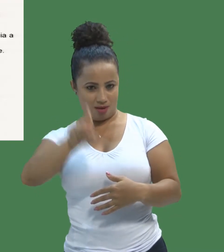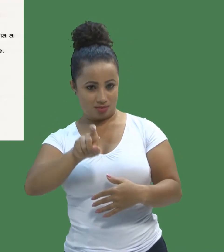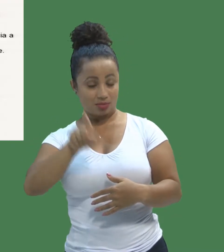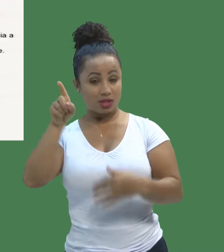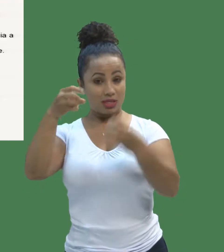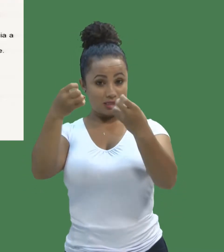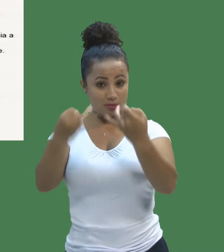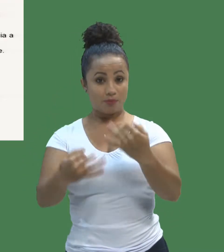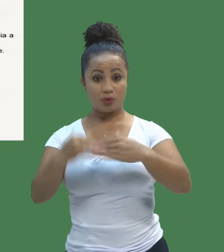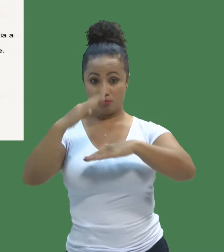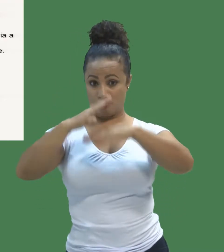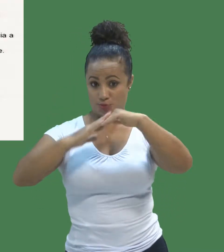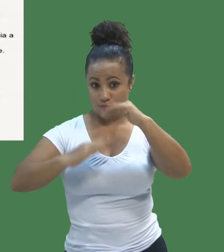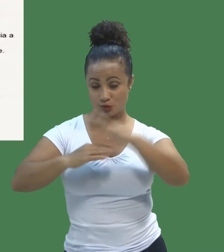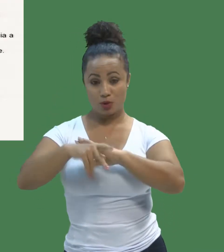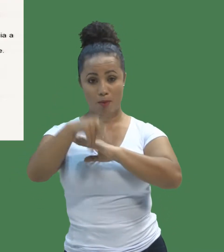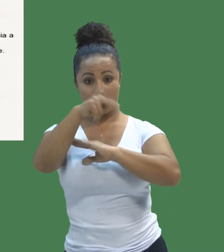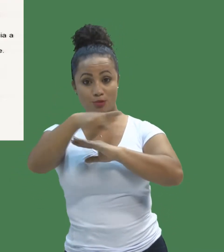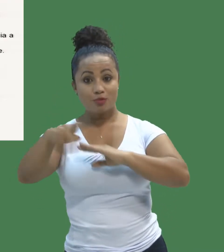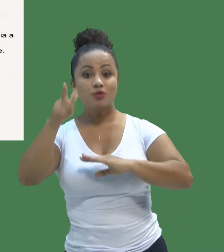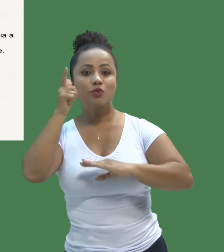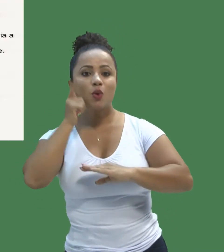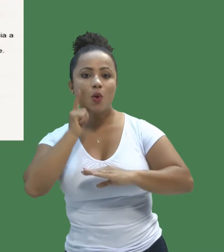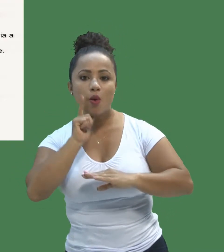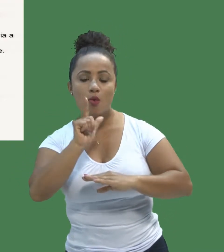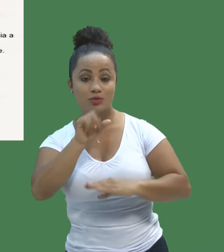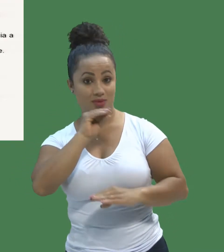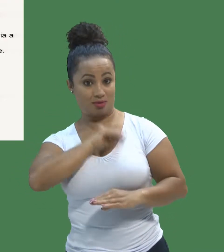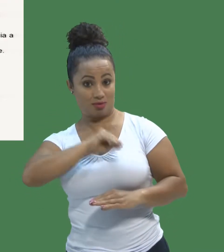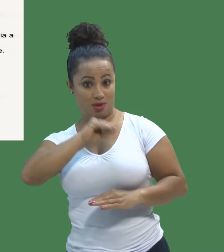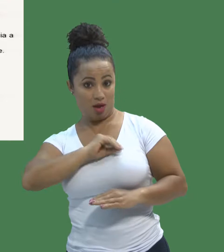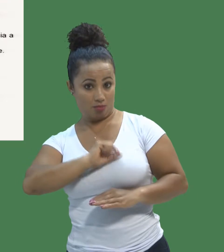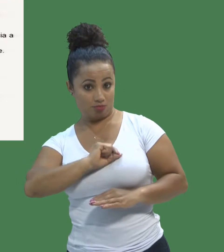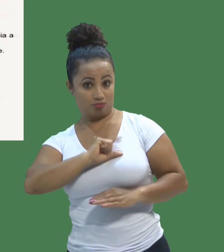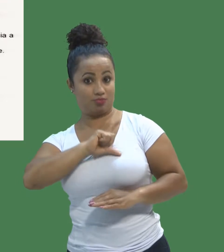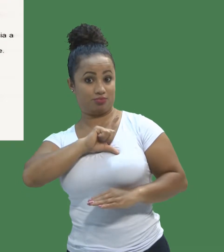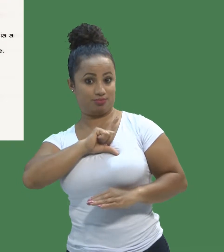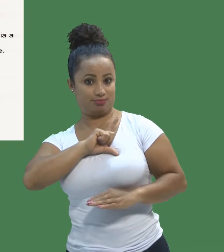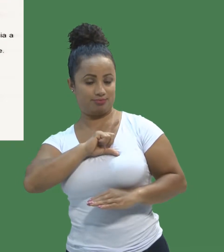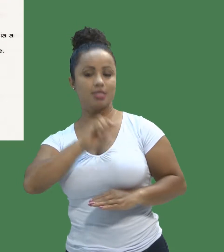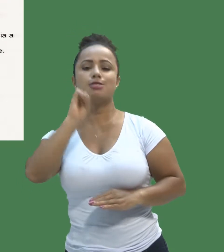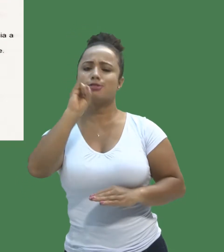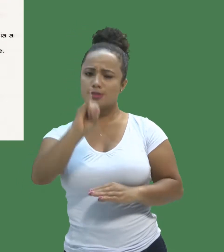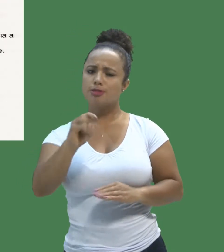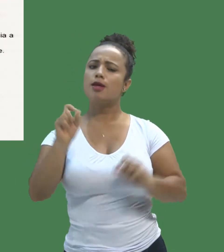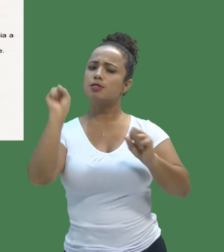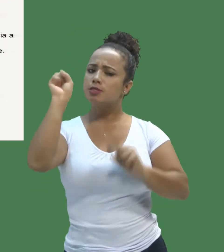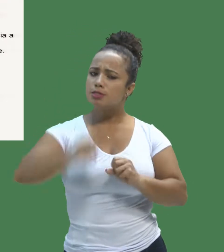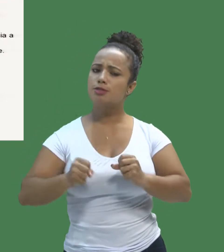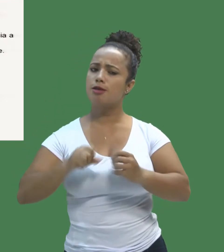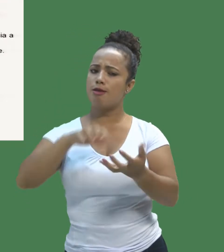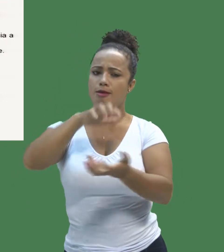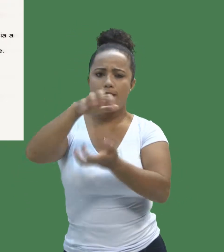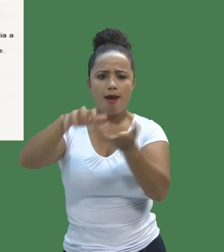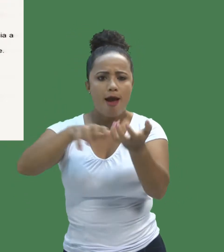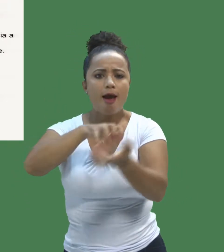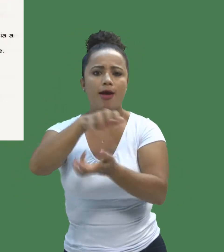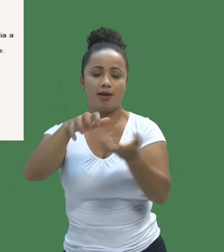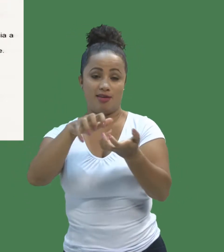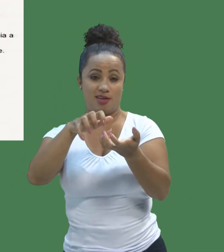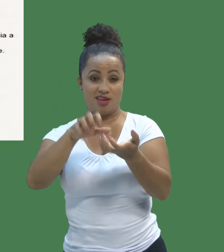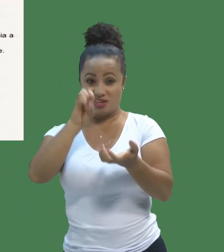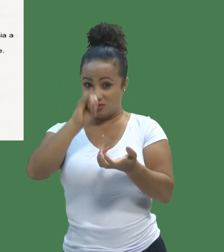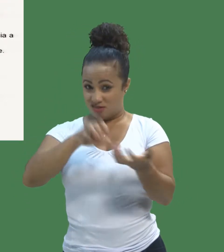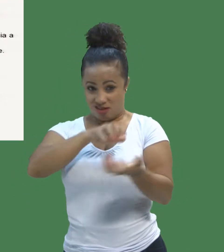salários se utilizarem do direito de greve. De outra forma, o Estado não reconheceria